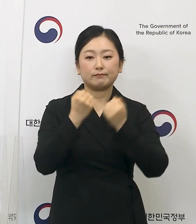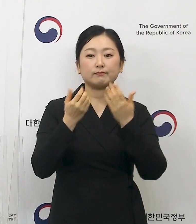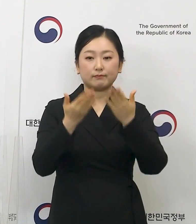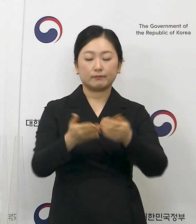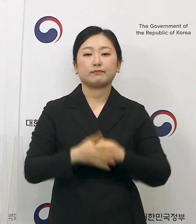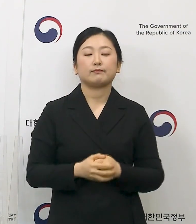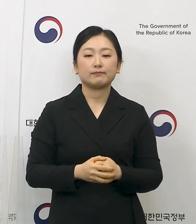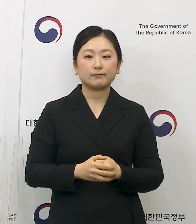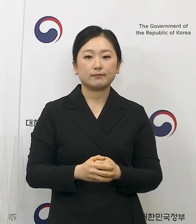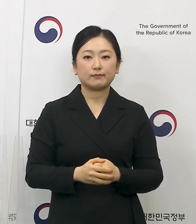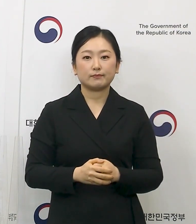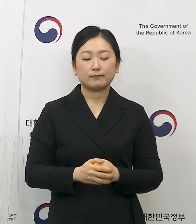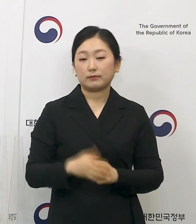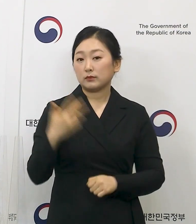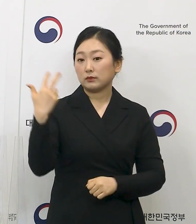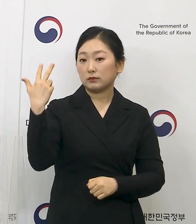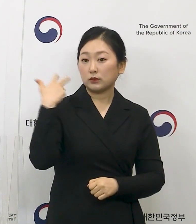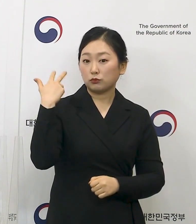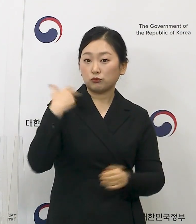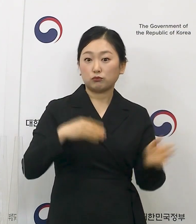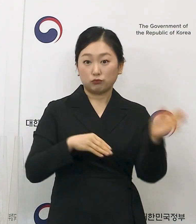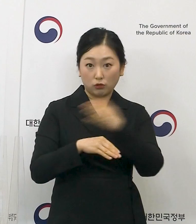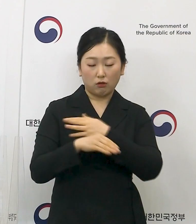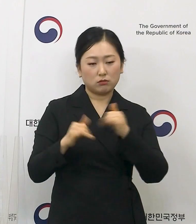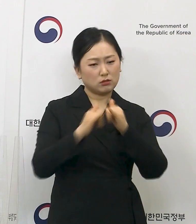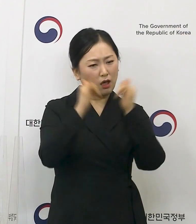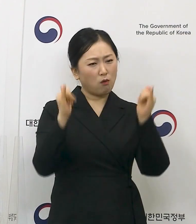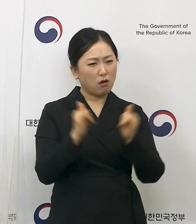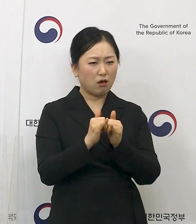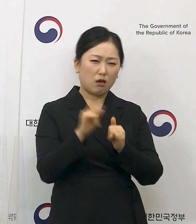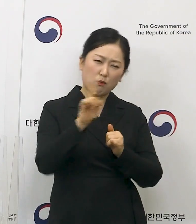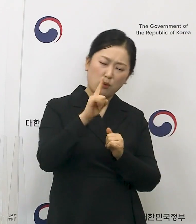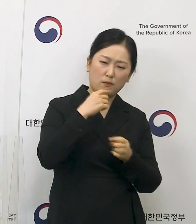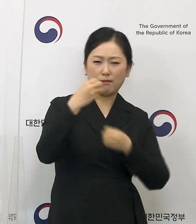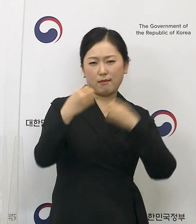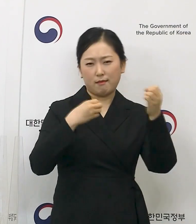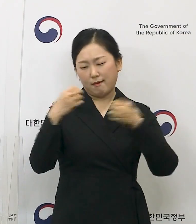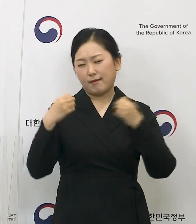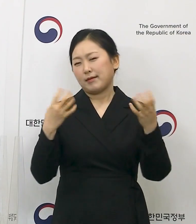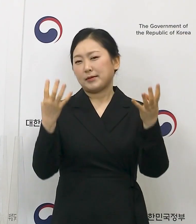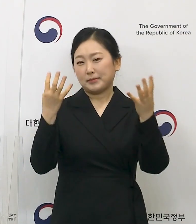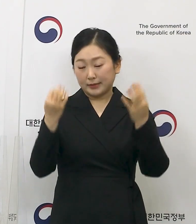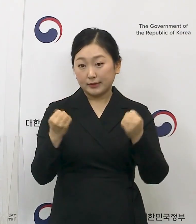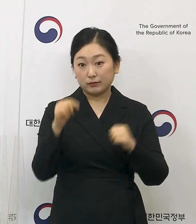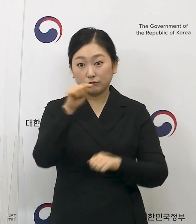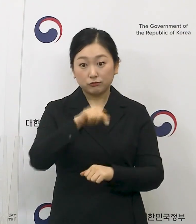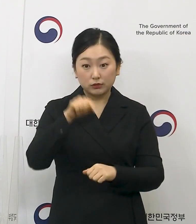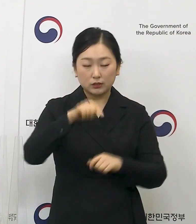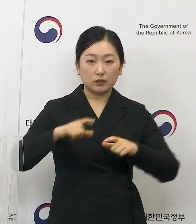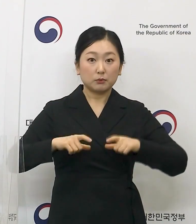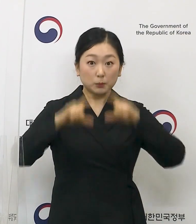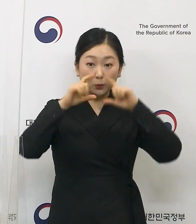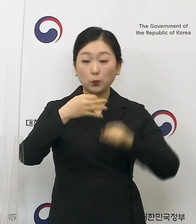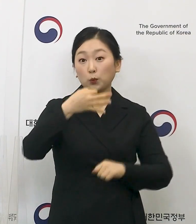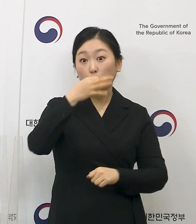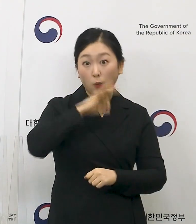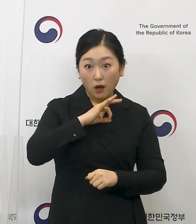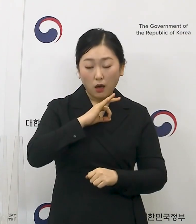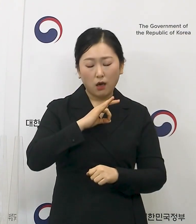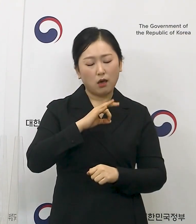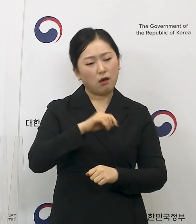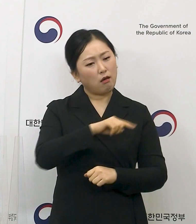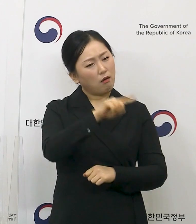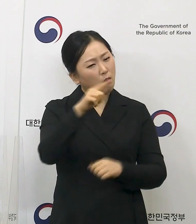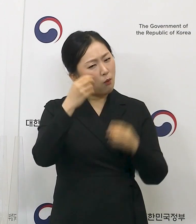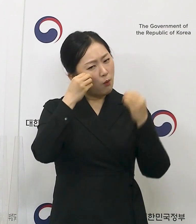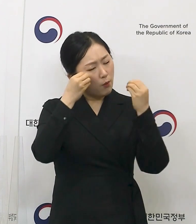설명드리겠습니다. 지난주부터 많은 사회적 논의가 있었는데 이 중 마스크 착용 효과와 관련해서 오해되는